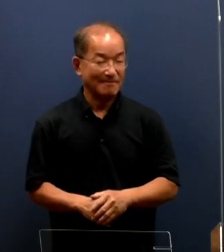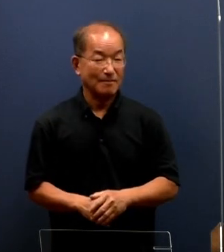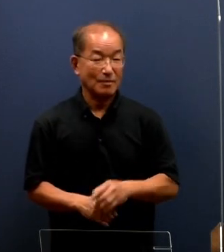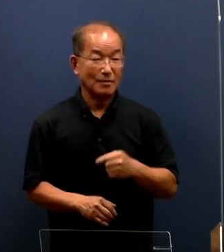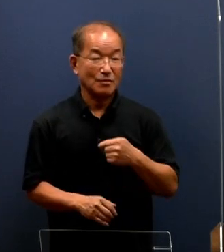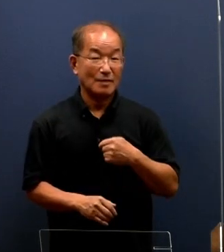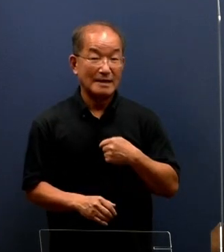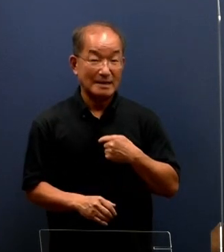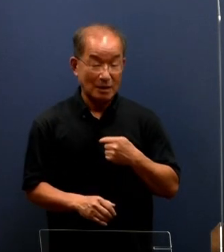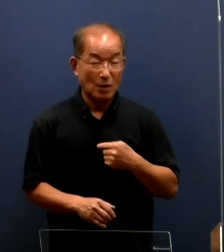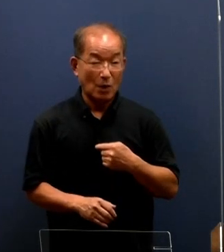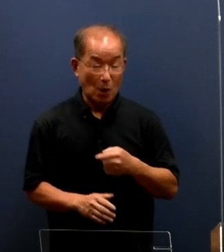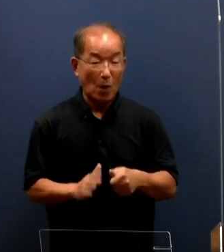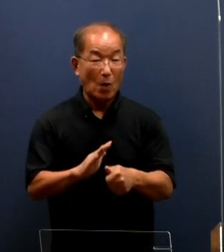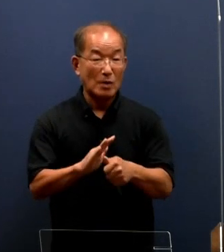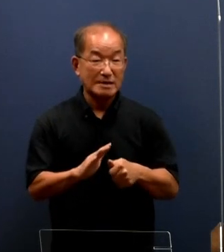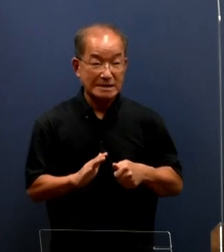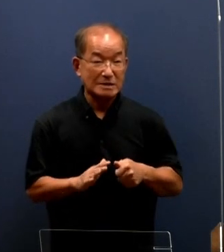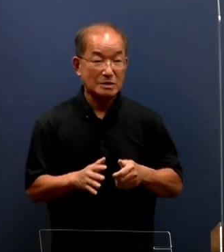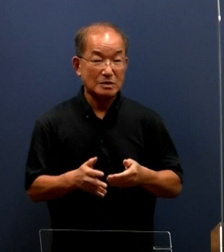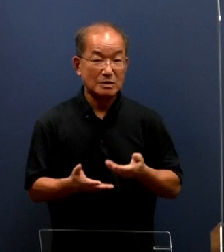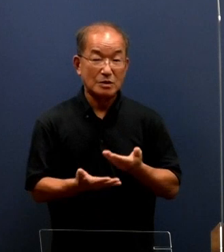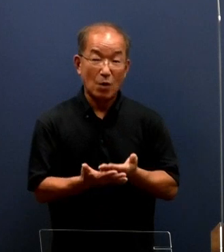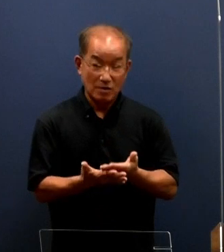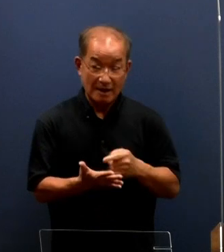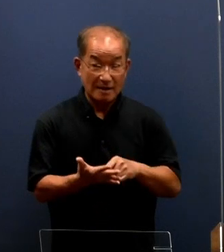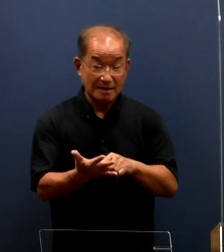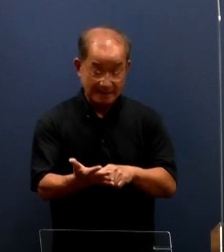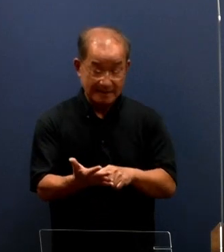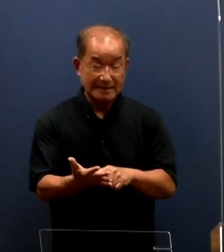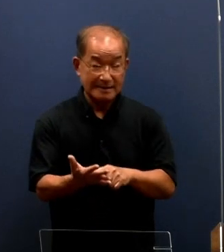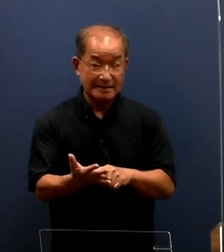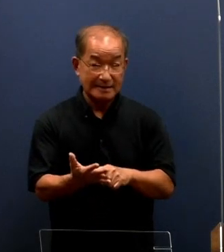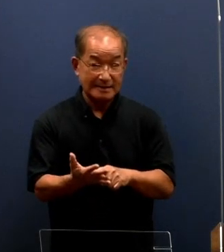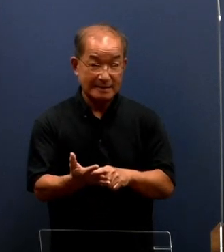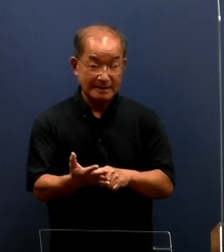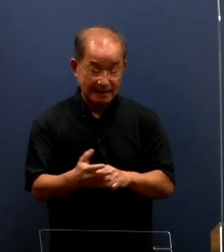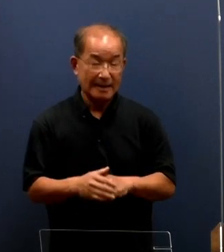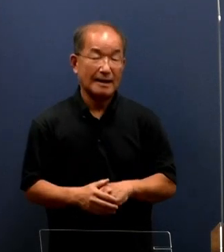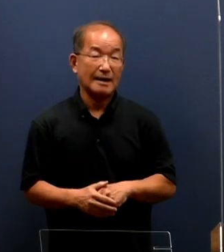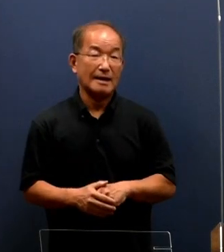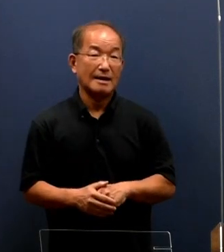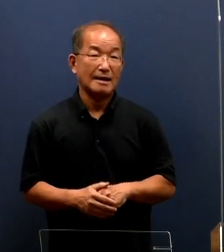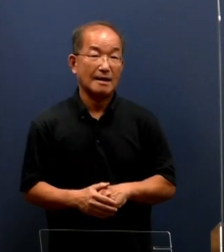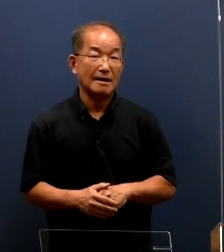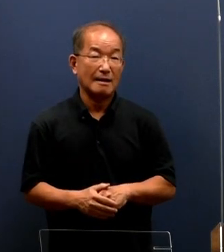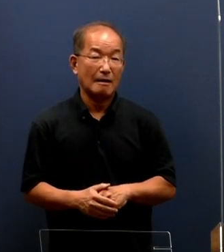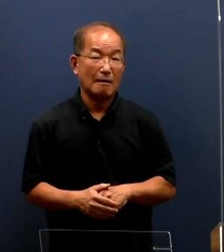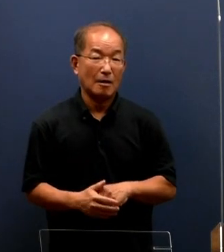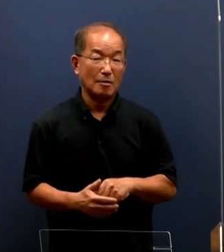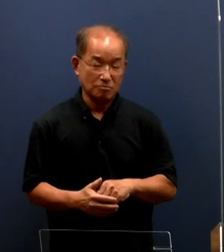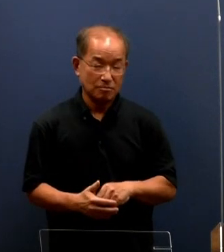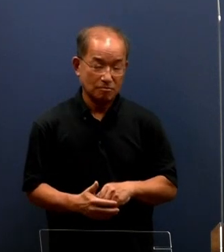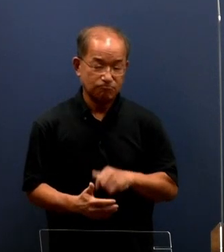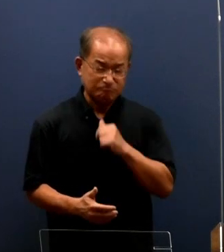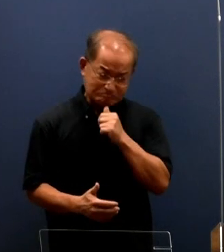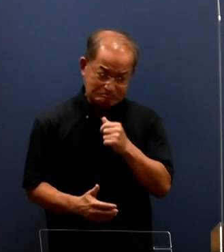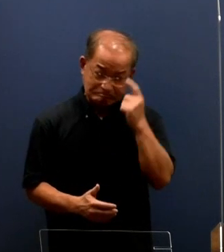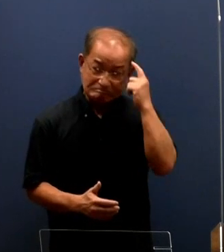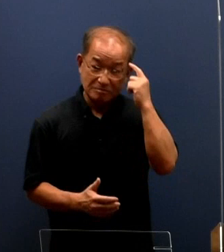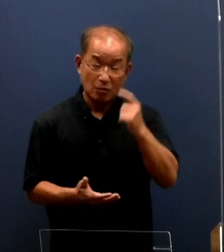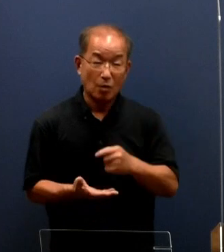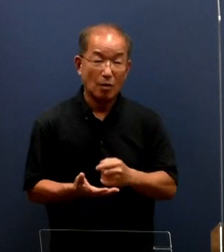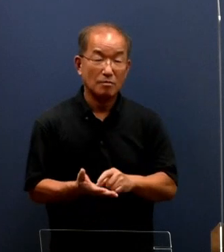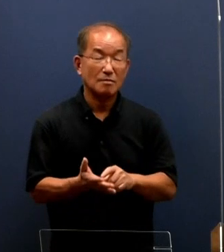私の自粛要請で本来できるやりたいことが止められてると思われてる方っていうのはおられるでしょうけど、そう多くはないと思います。